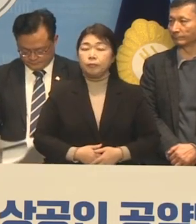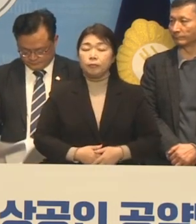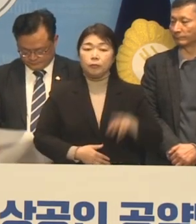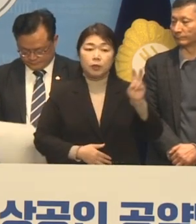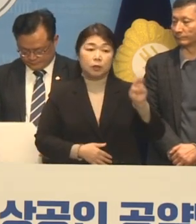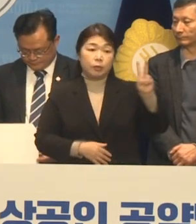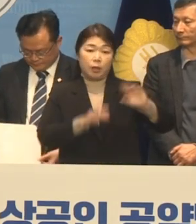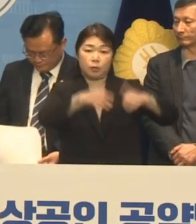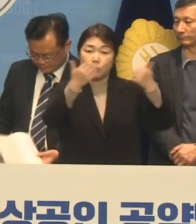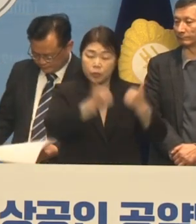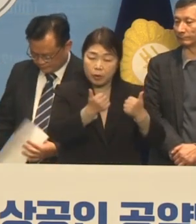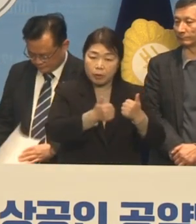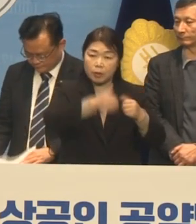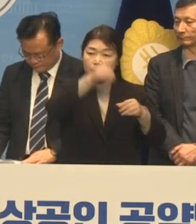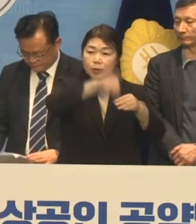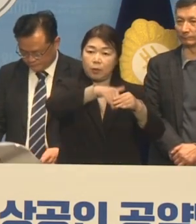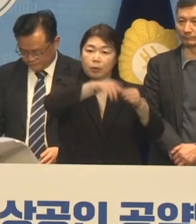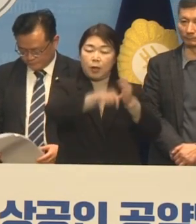제22대 총선